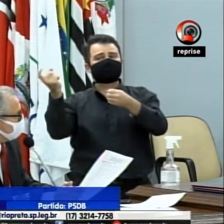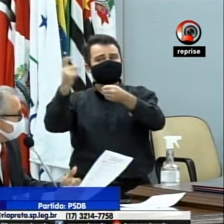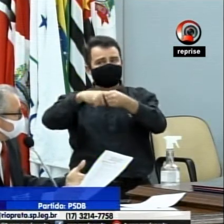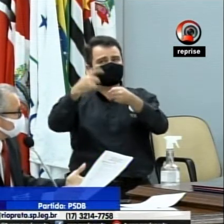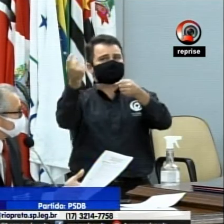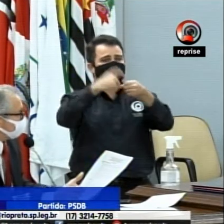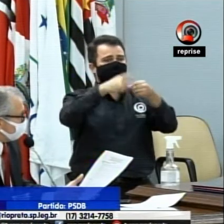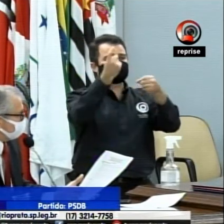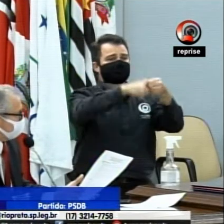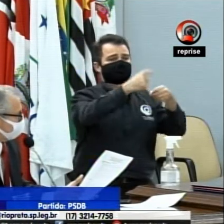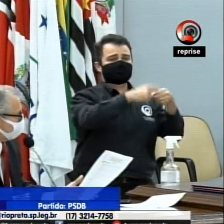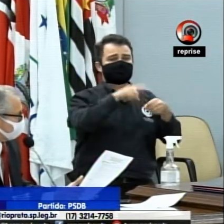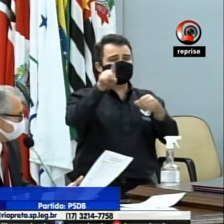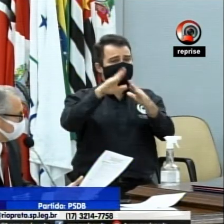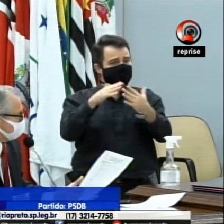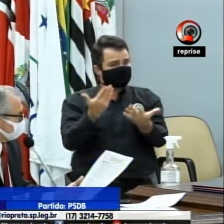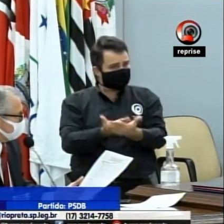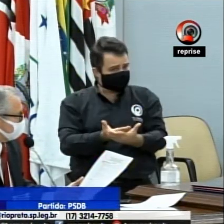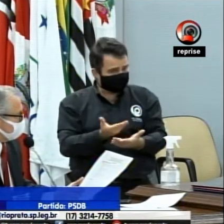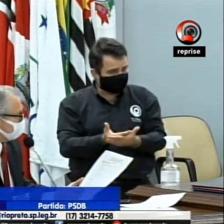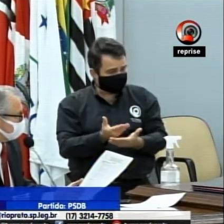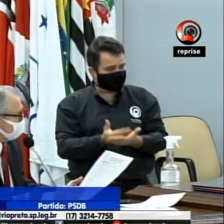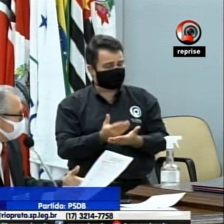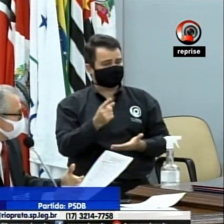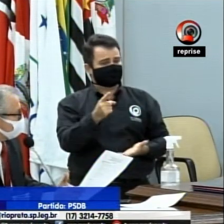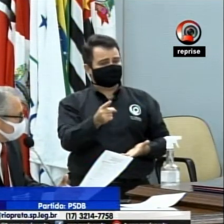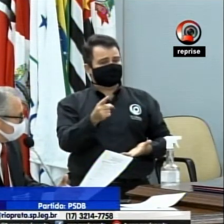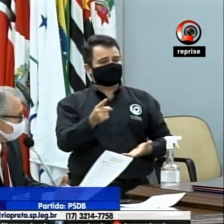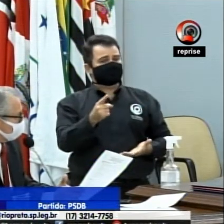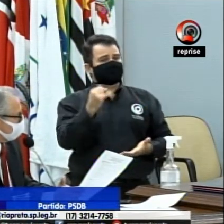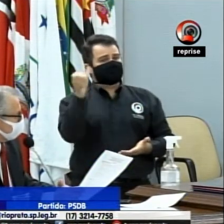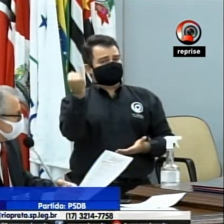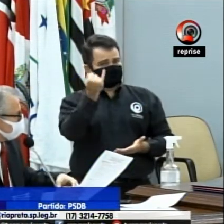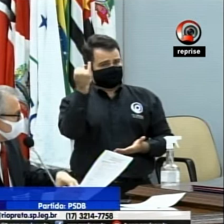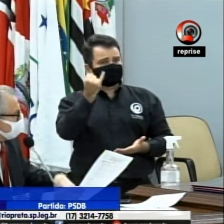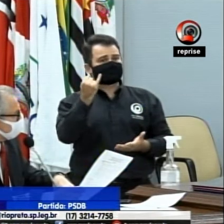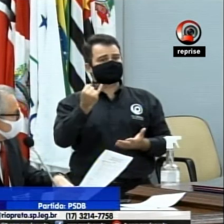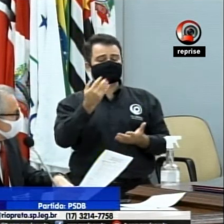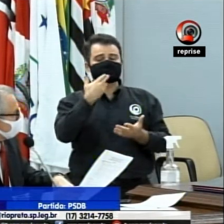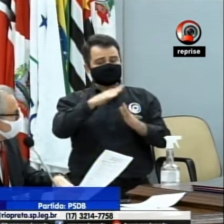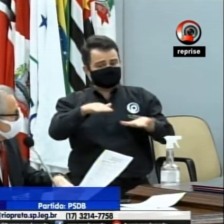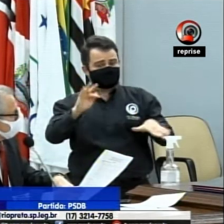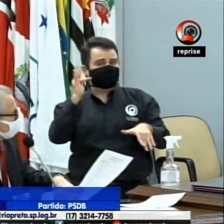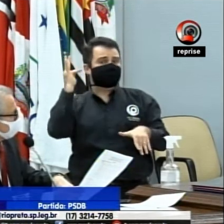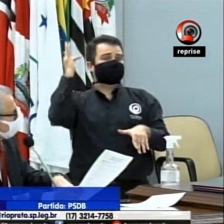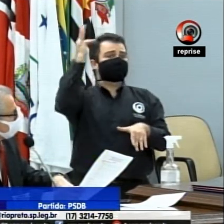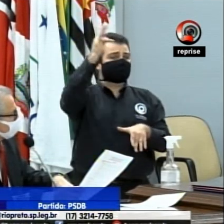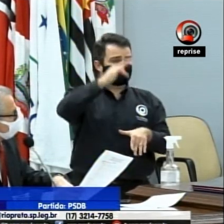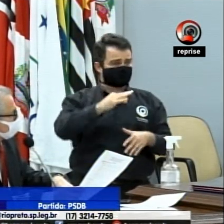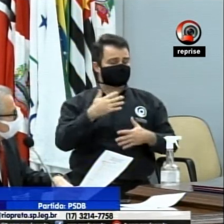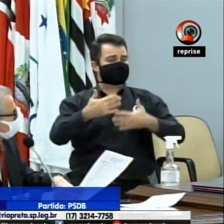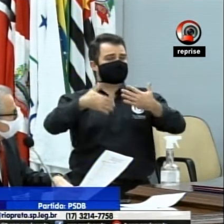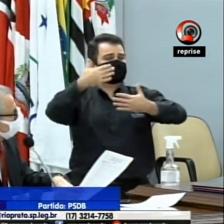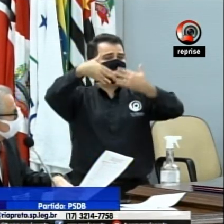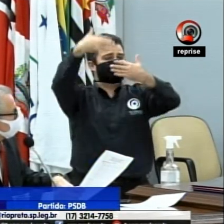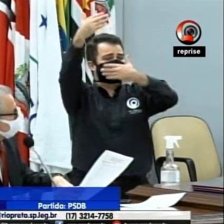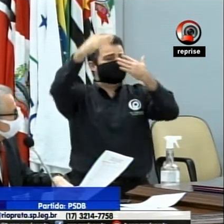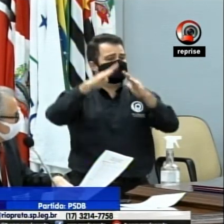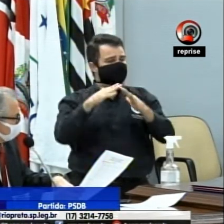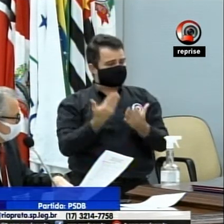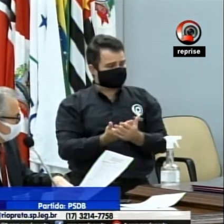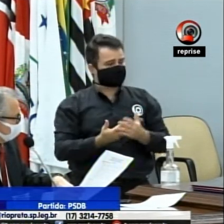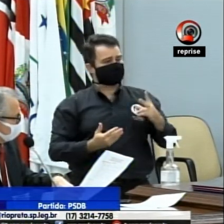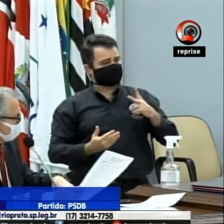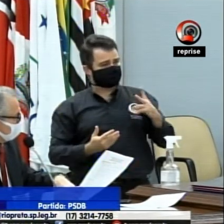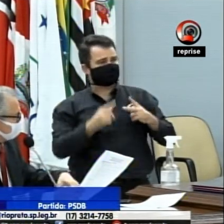e escola é o futuro. Existe uma desigualdade muito grande, as escolas particulares